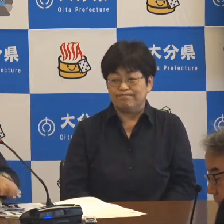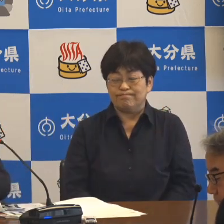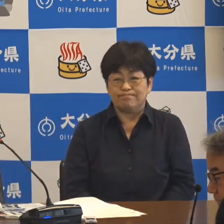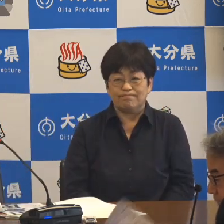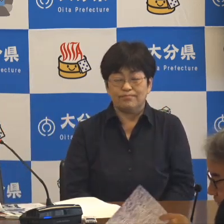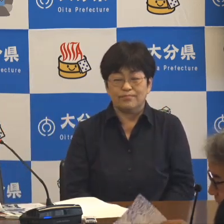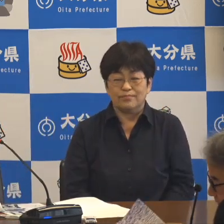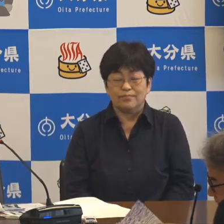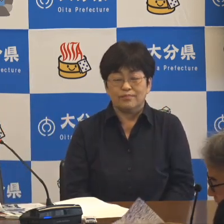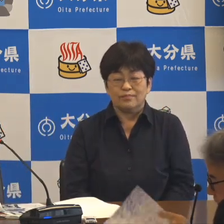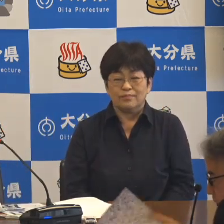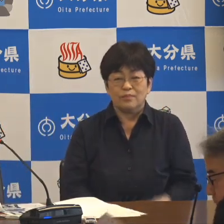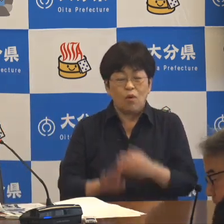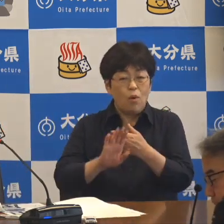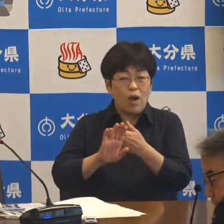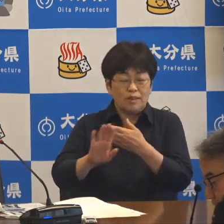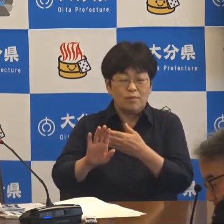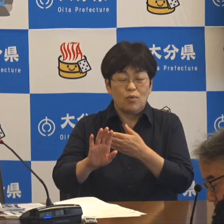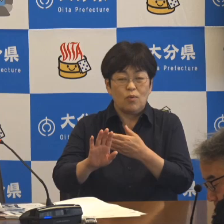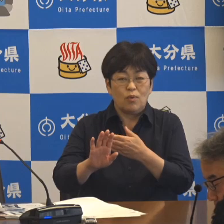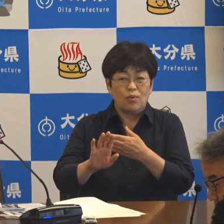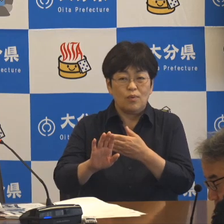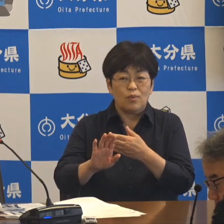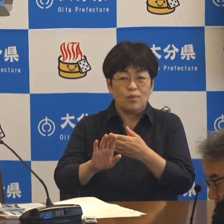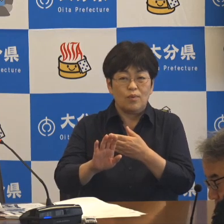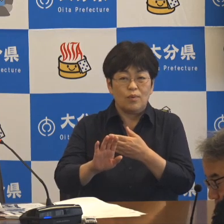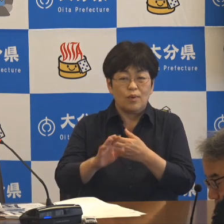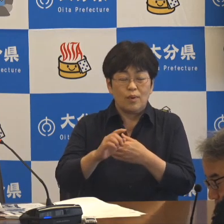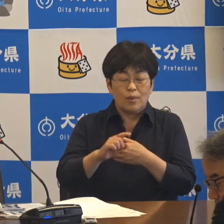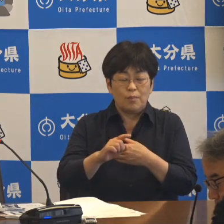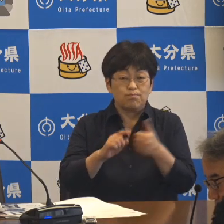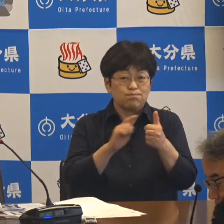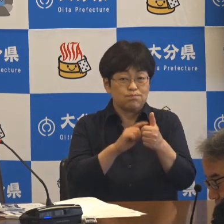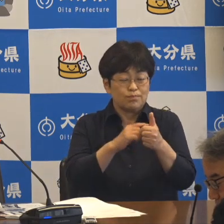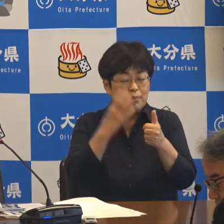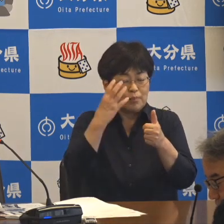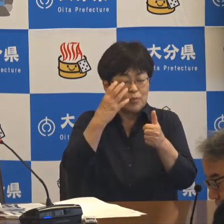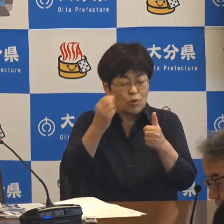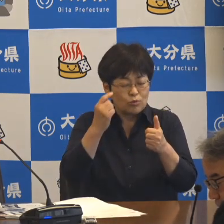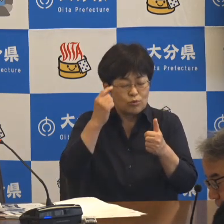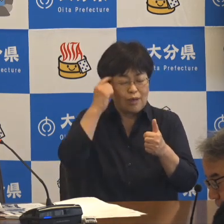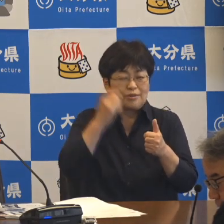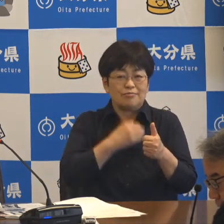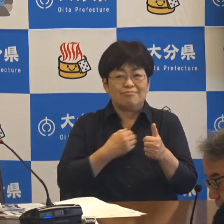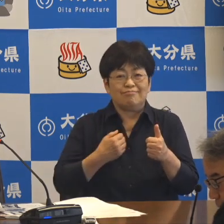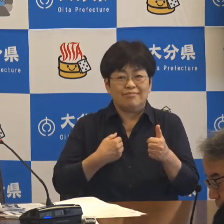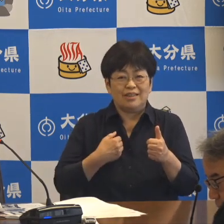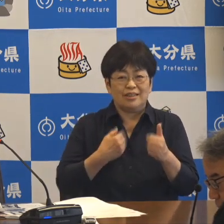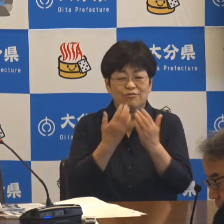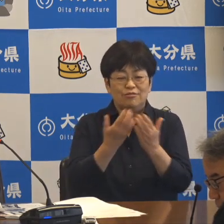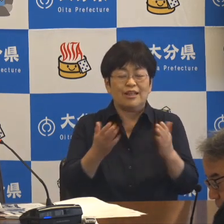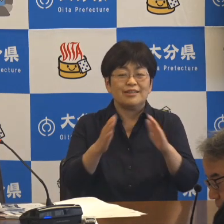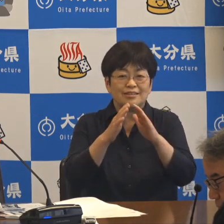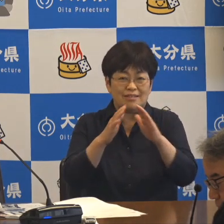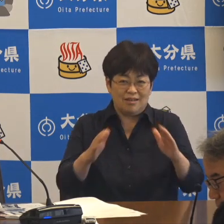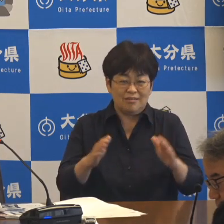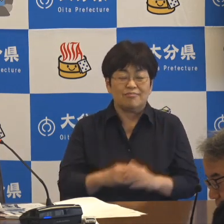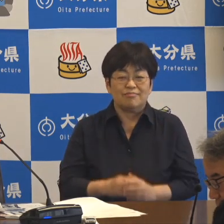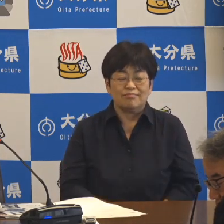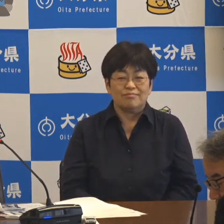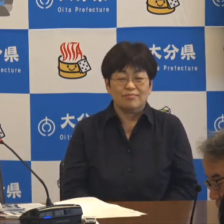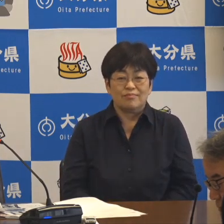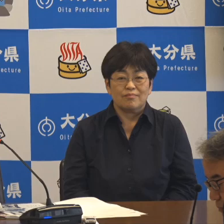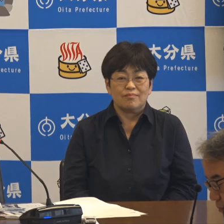にも非常に福田平八郎の魅力を存分に味わえますので、見ていただければと思います。ちなみに28日まで